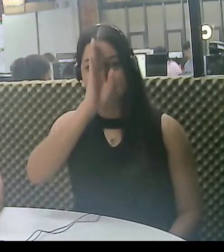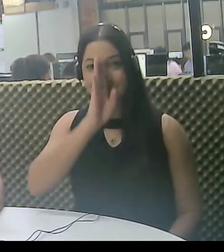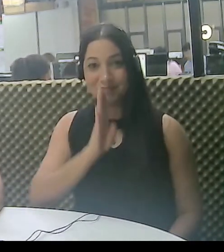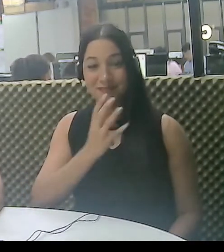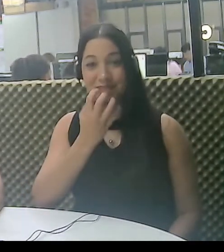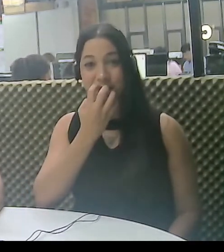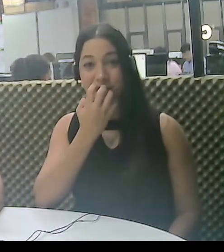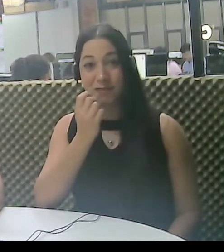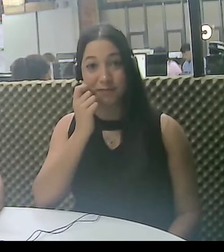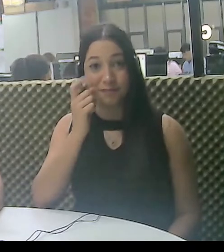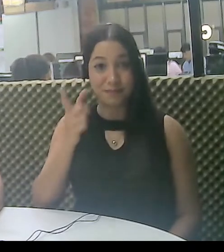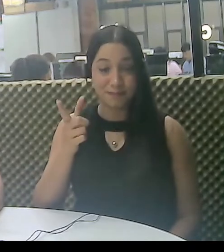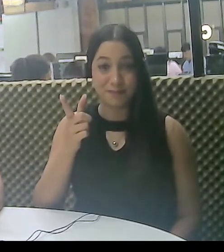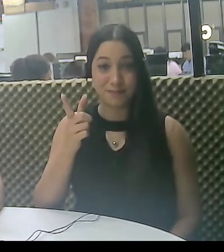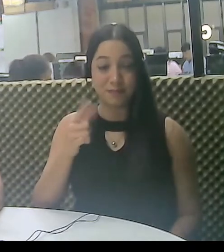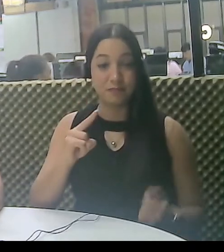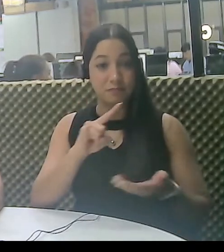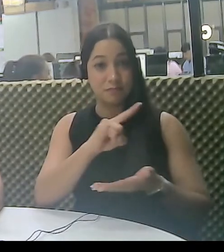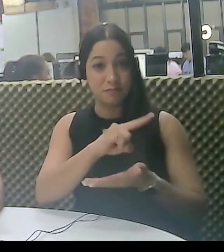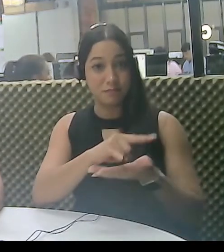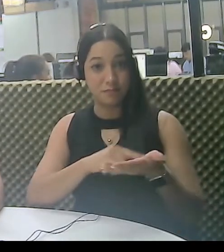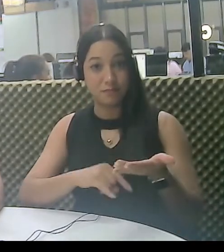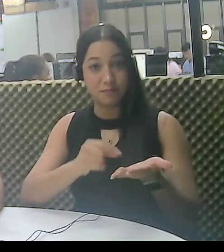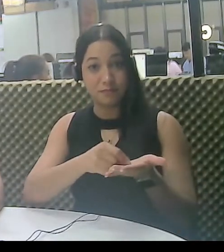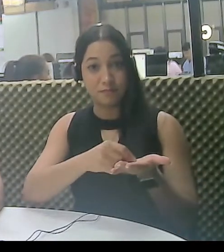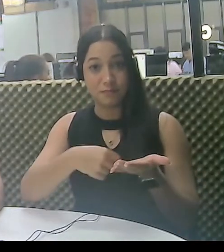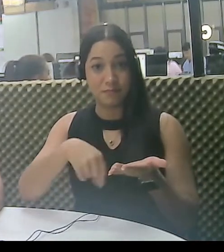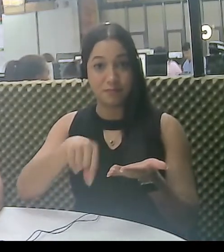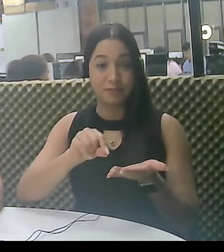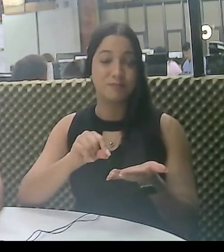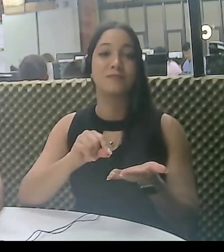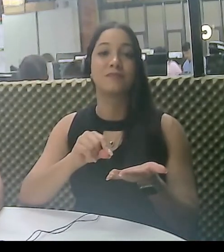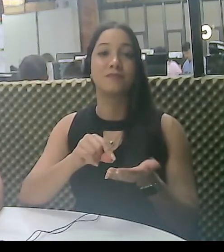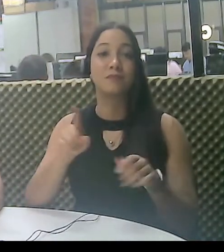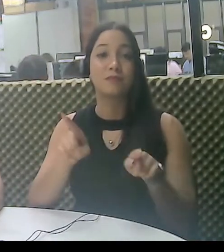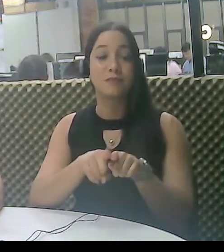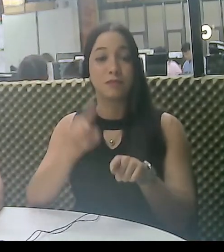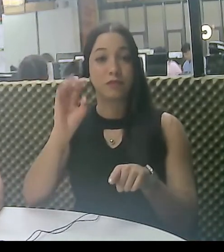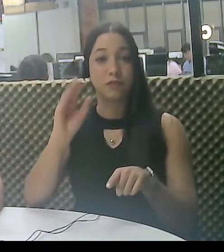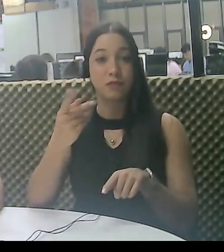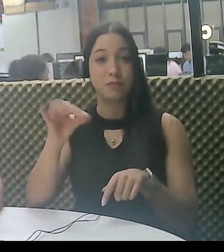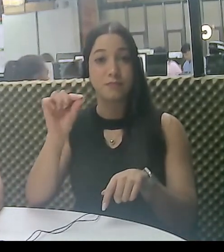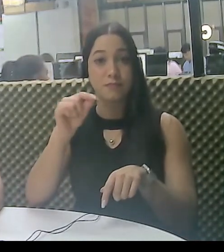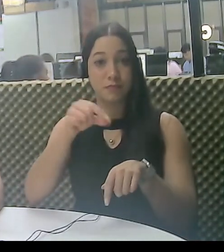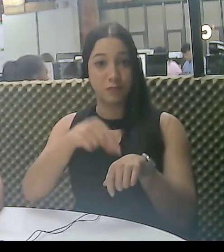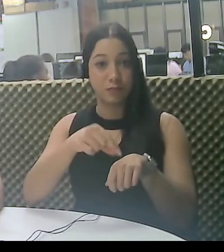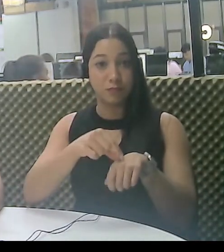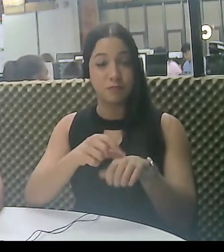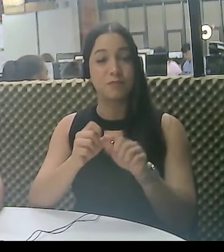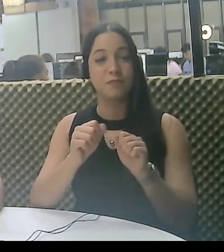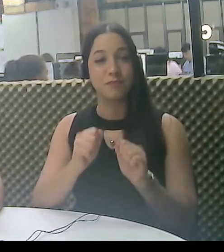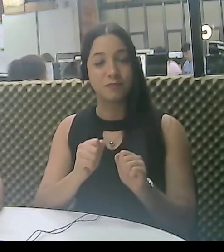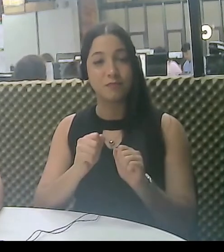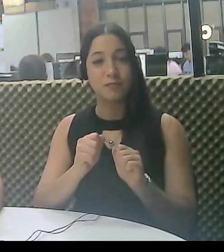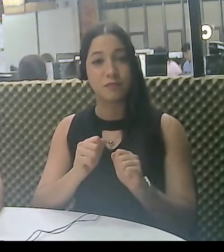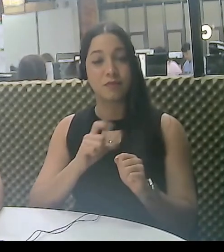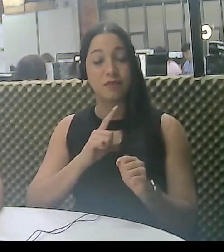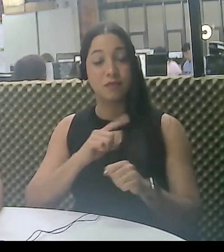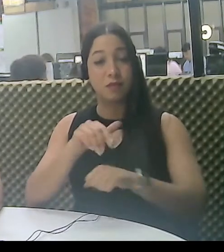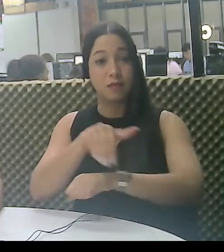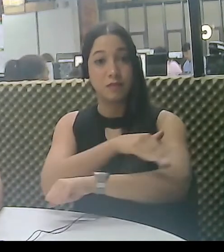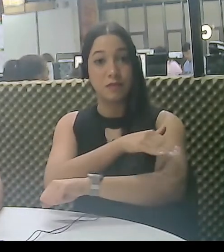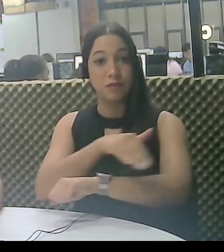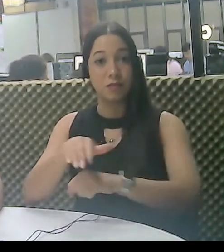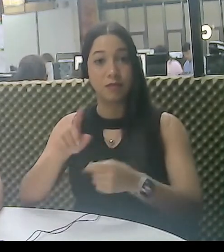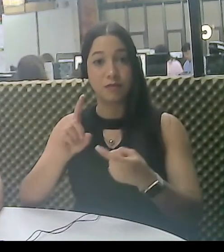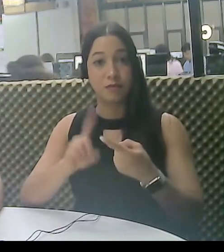para cães e gatos, as fichas cadastrais para castração e microchipagem já podem ser preenchidas nos seguintes